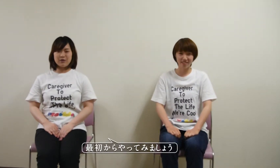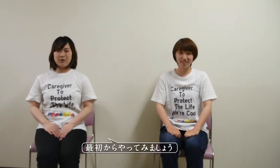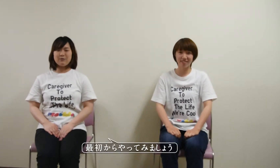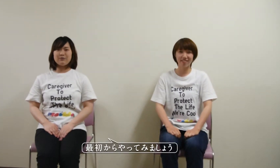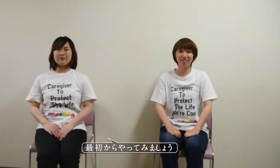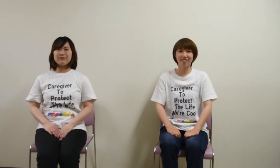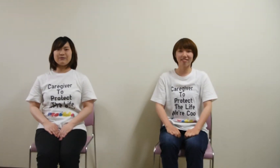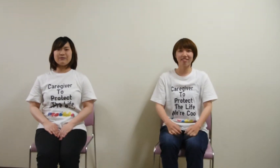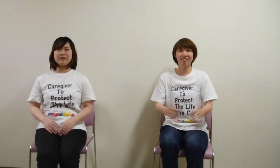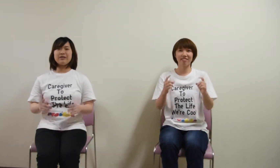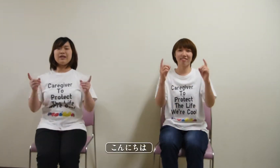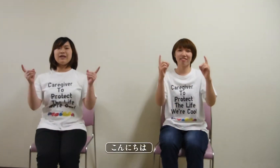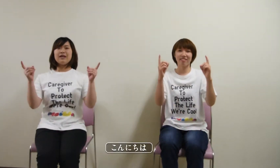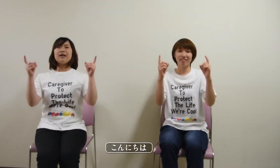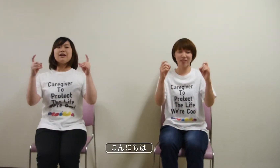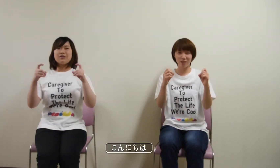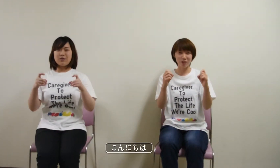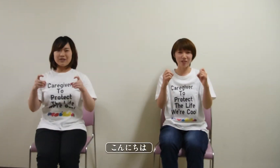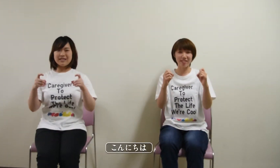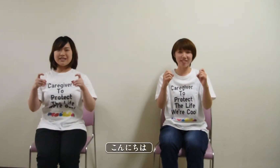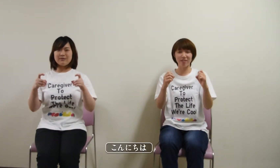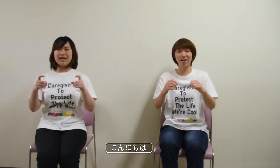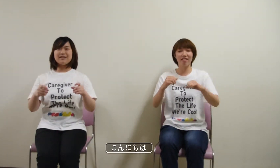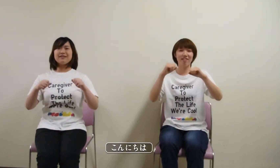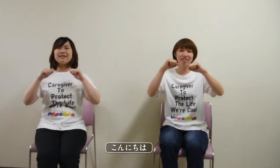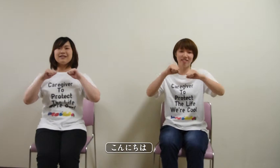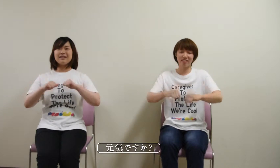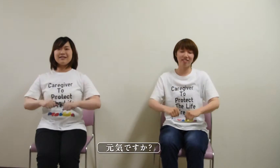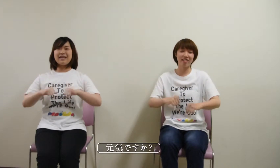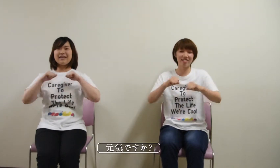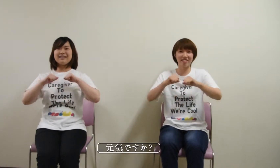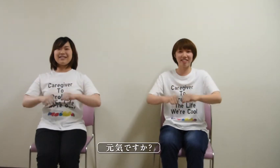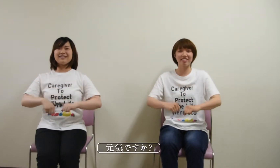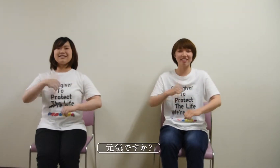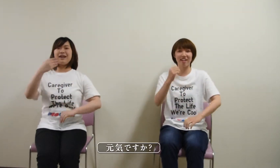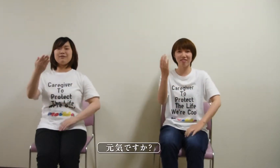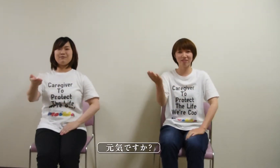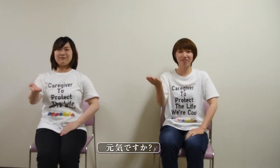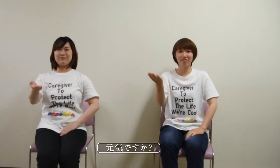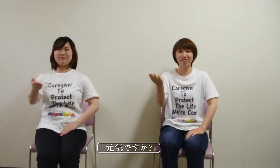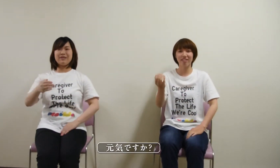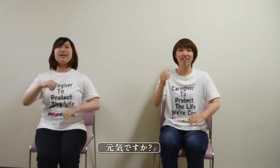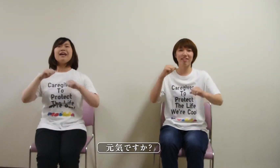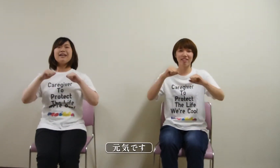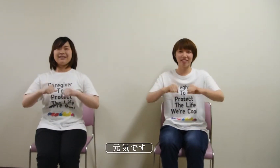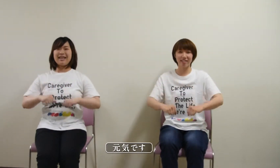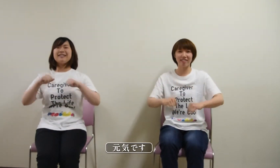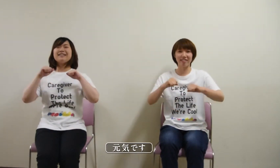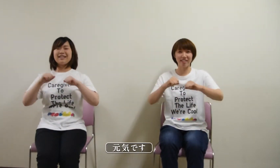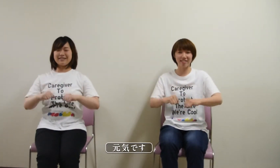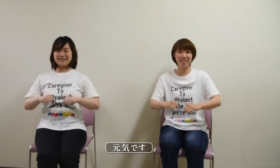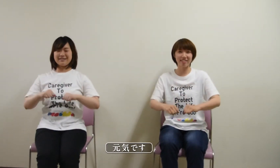う。 こんにちは。元気ですか。 元気です。